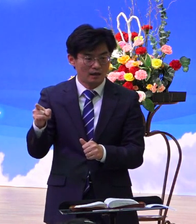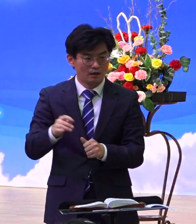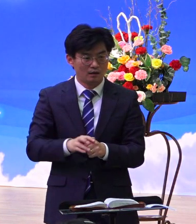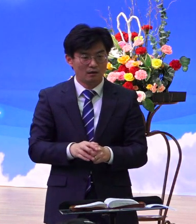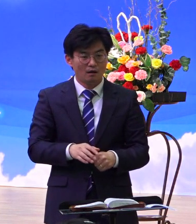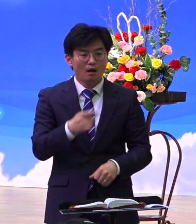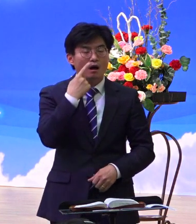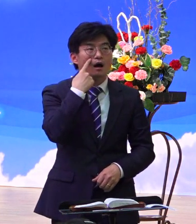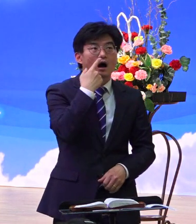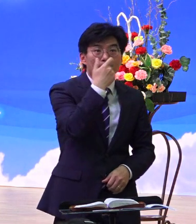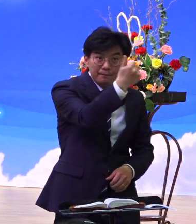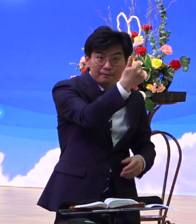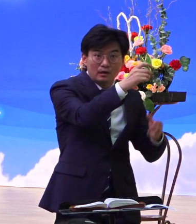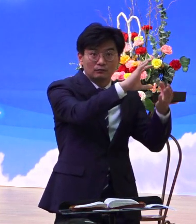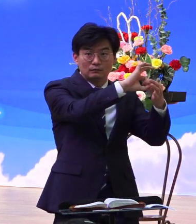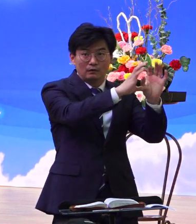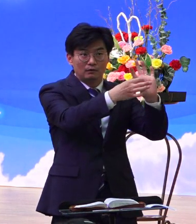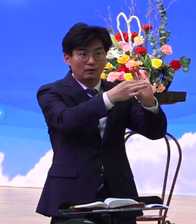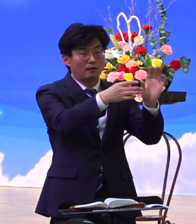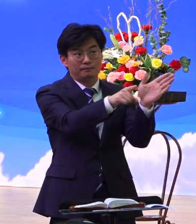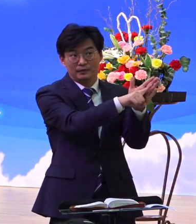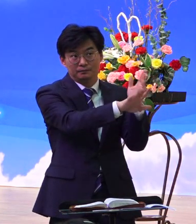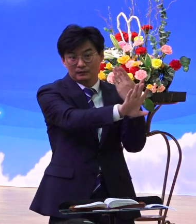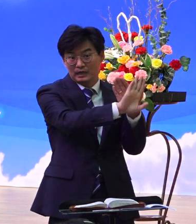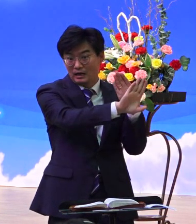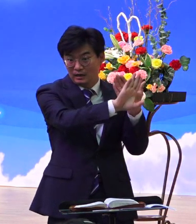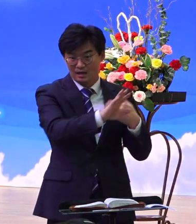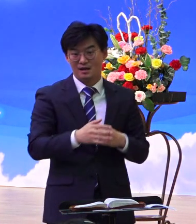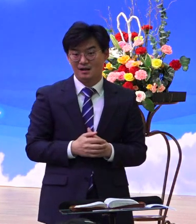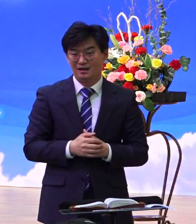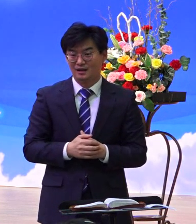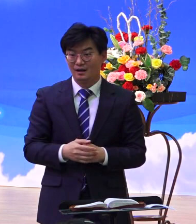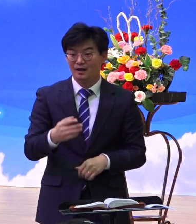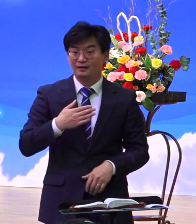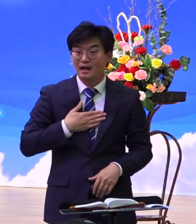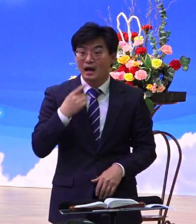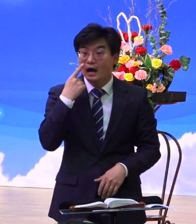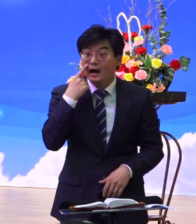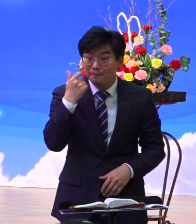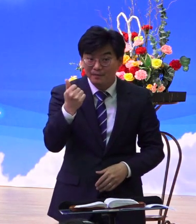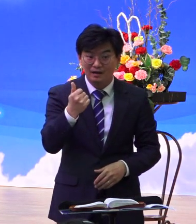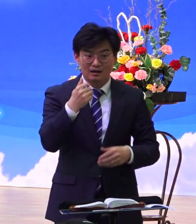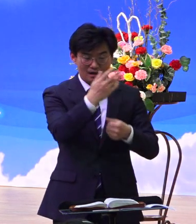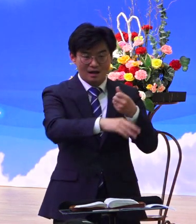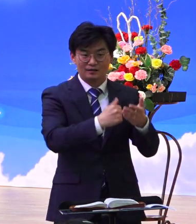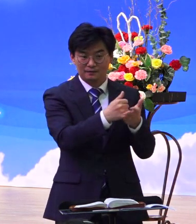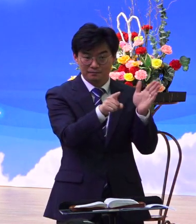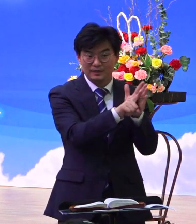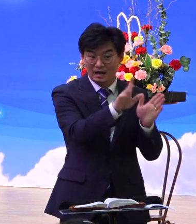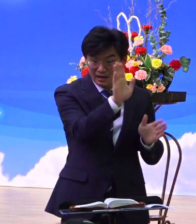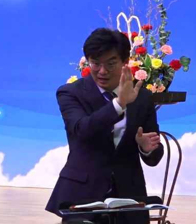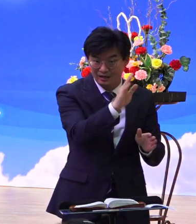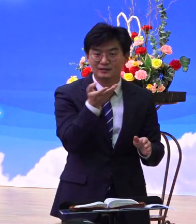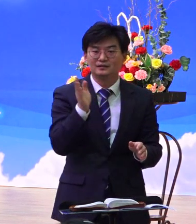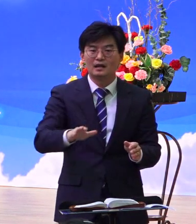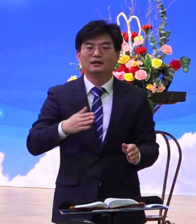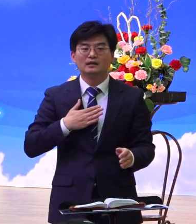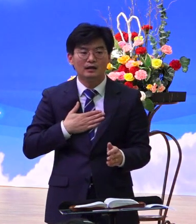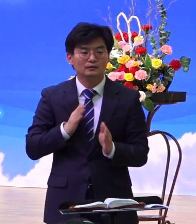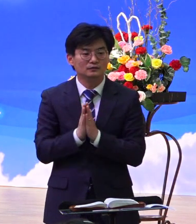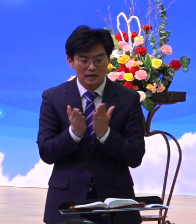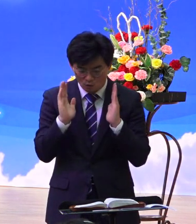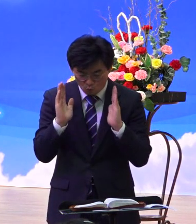디모데가 자칫하면 어쩌면 이방 우상에 빠져서 하나님을 섬기지 않는 사람이 될 수도 있었다 하는